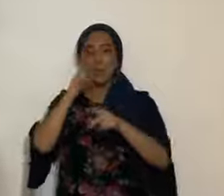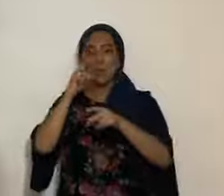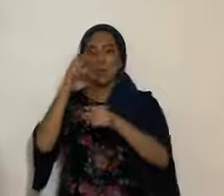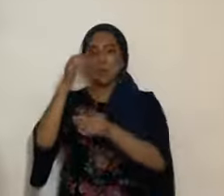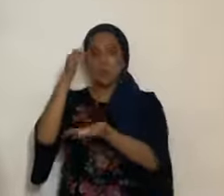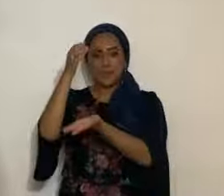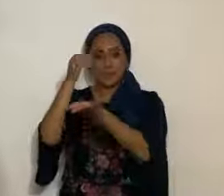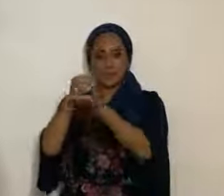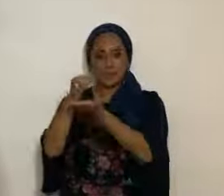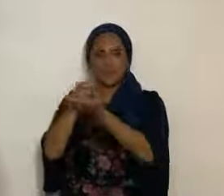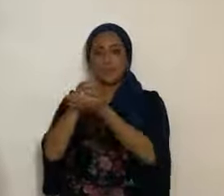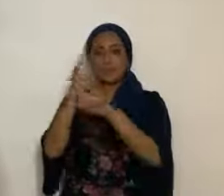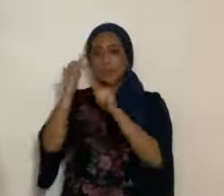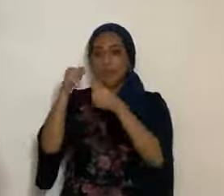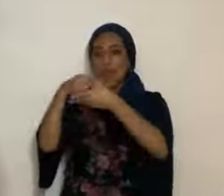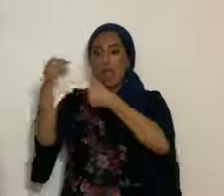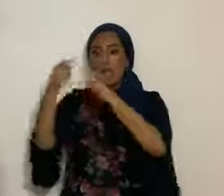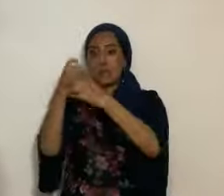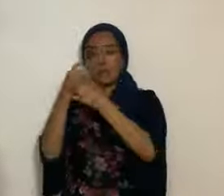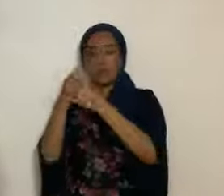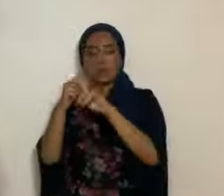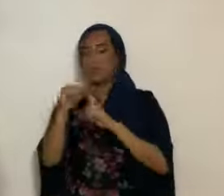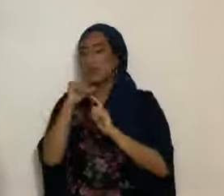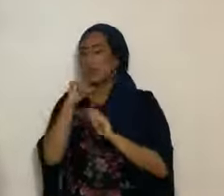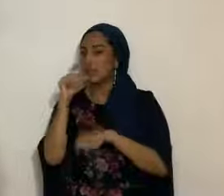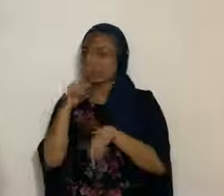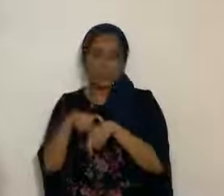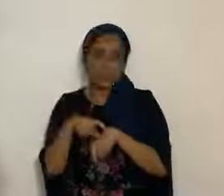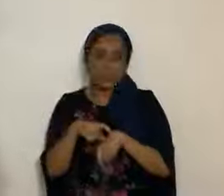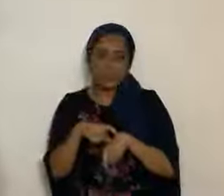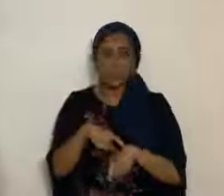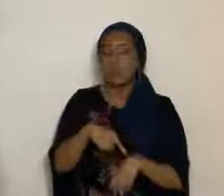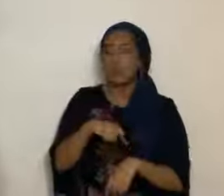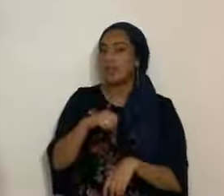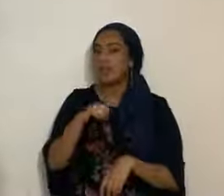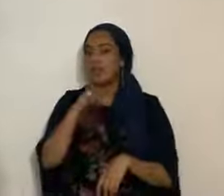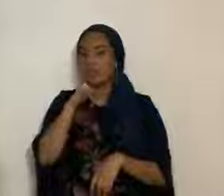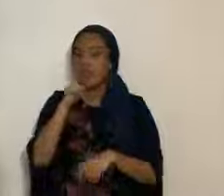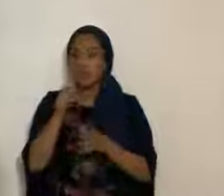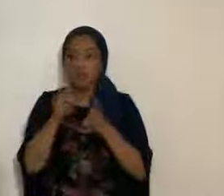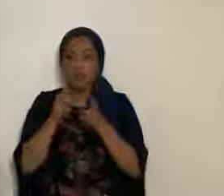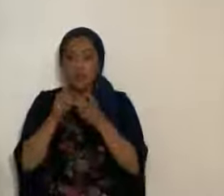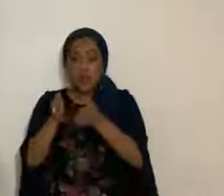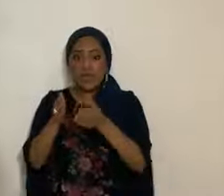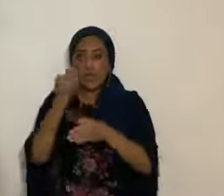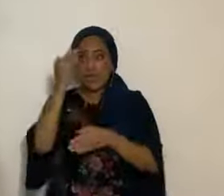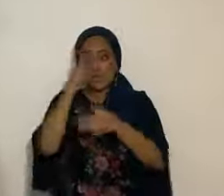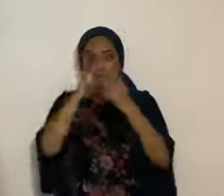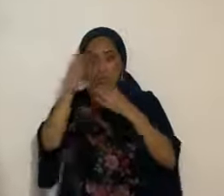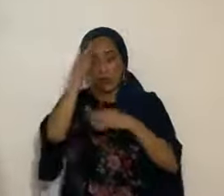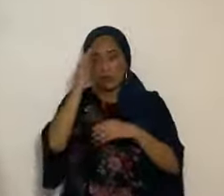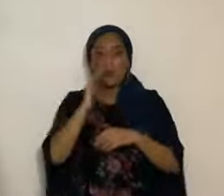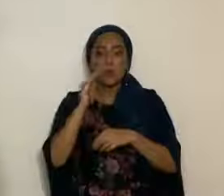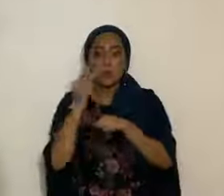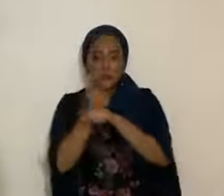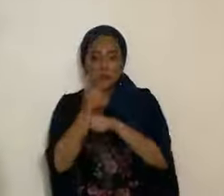cárcel. Sin embargo, no era el momento ni era el medio que el Eterno utilizaría para